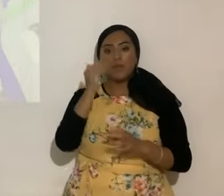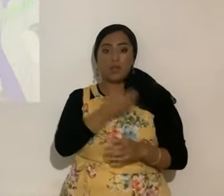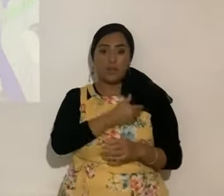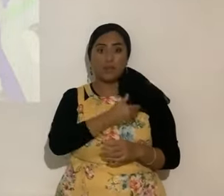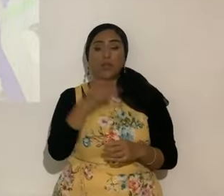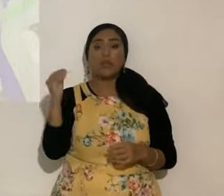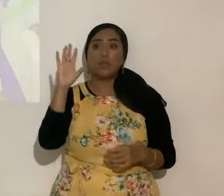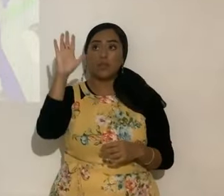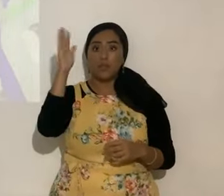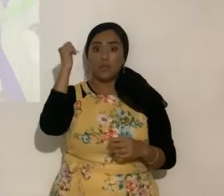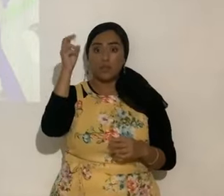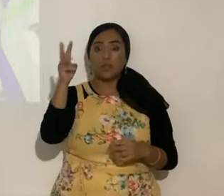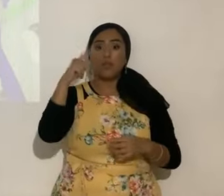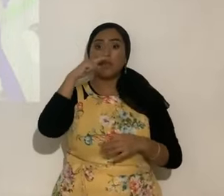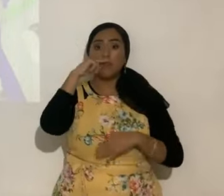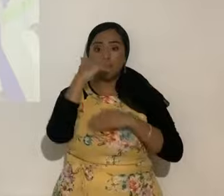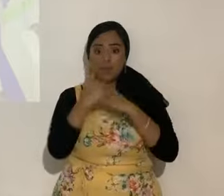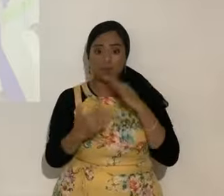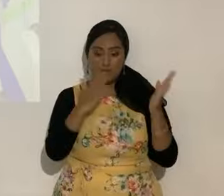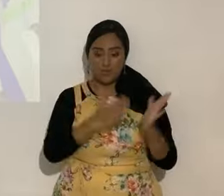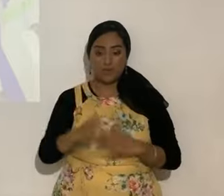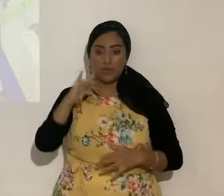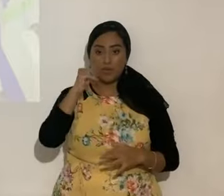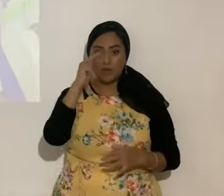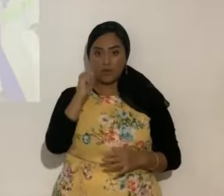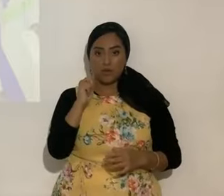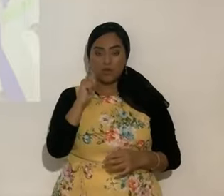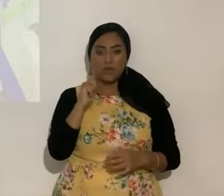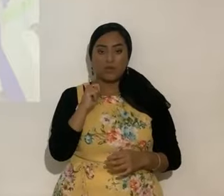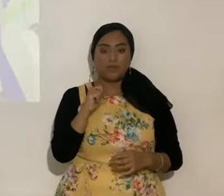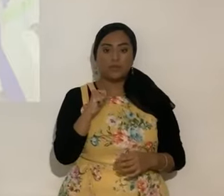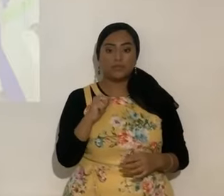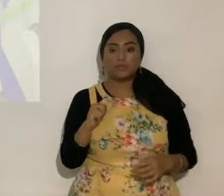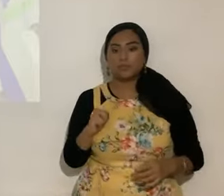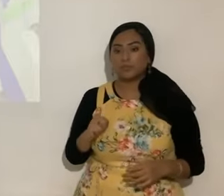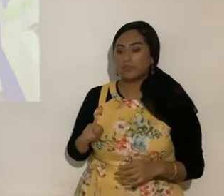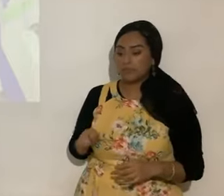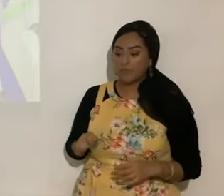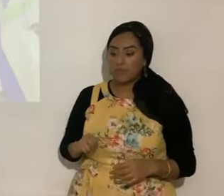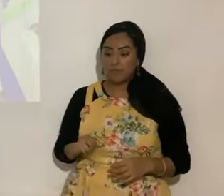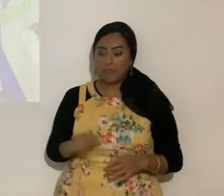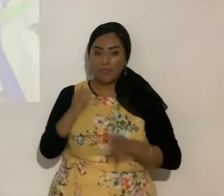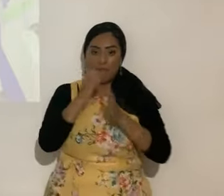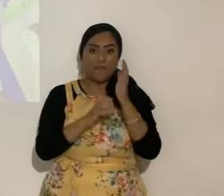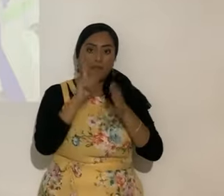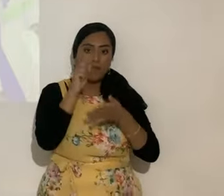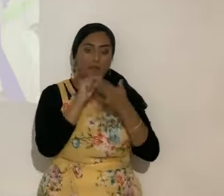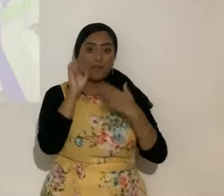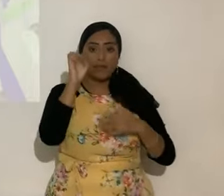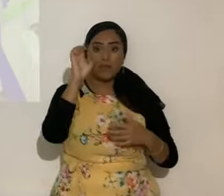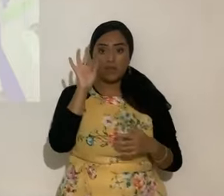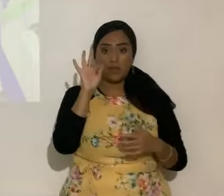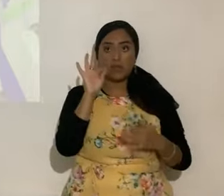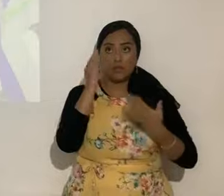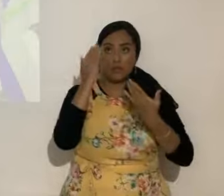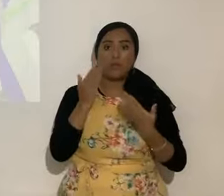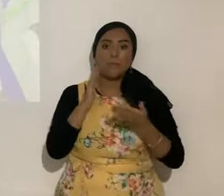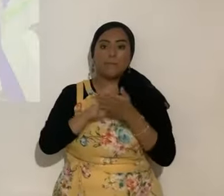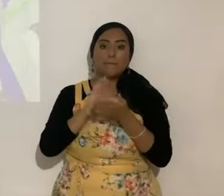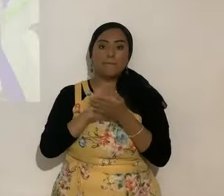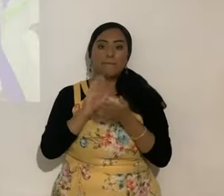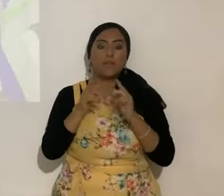Y la sangre de Yahshua, según Juan, en su primera carta 1.9, capítulo 1, verso 9, nos limpia